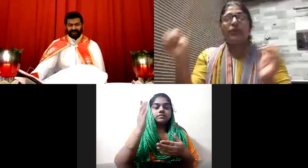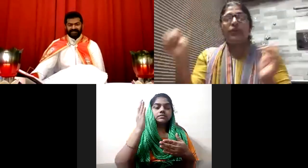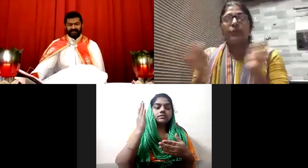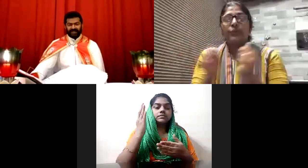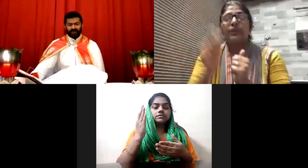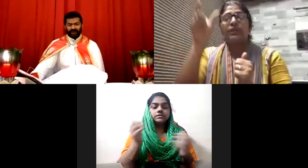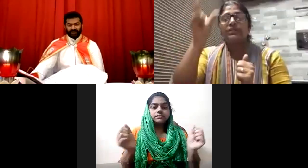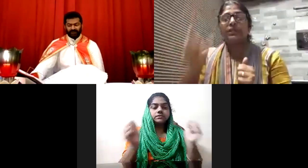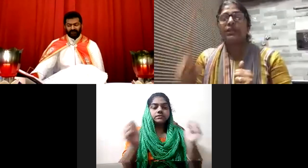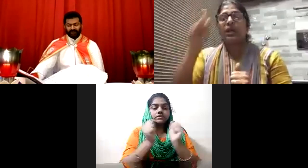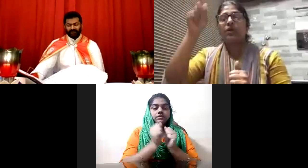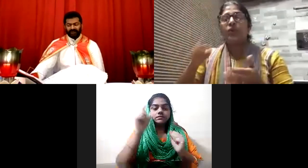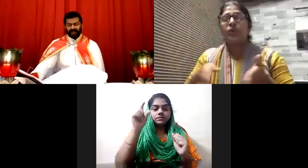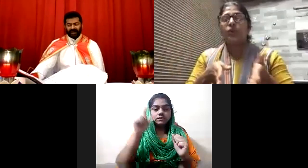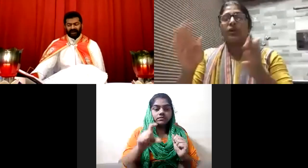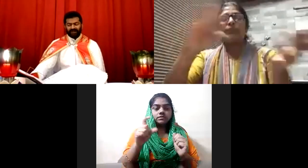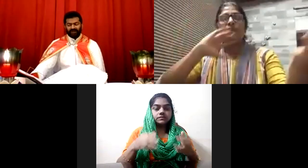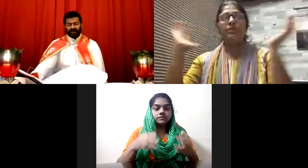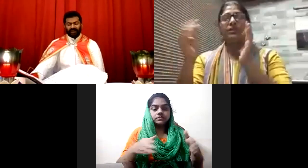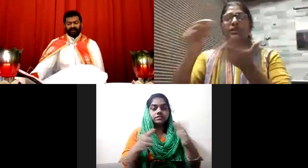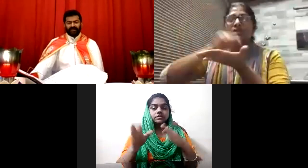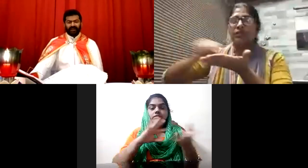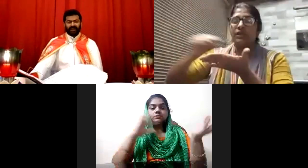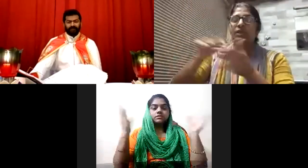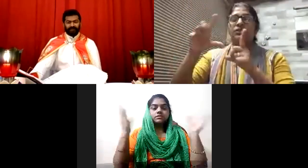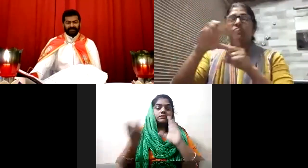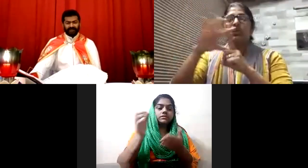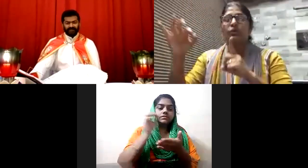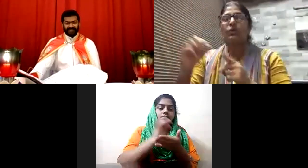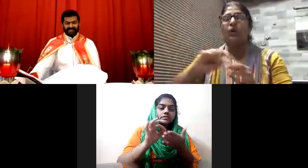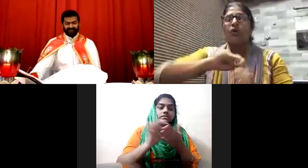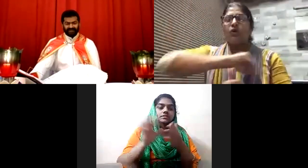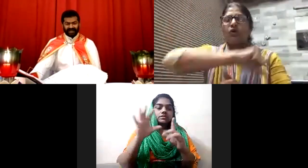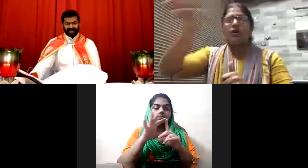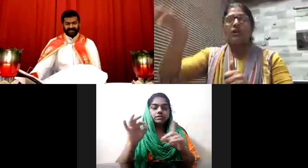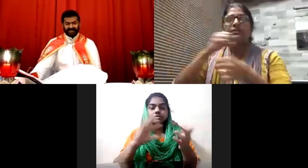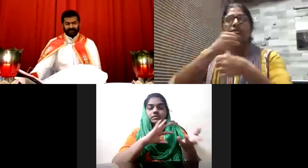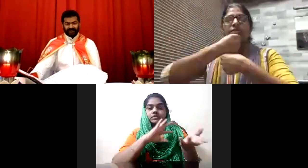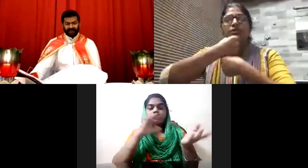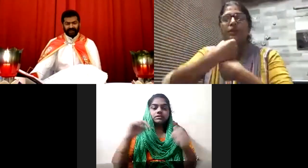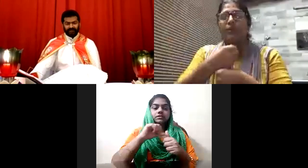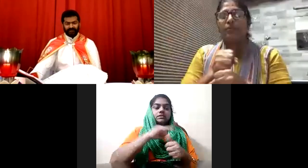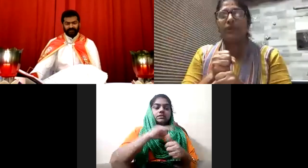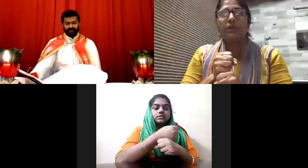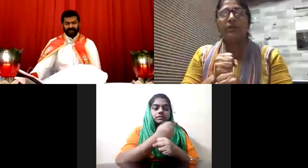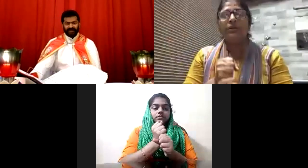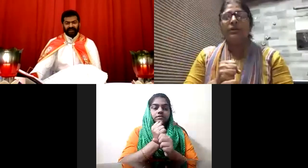ഏക സത്യമാകുന്നു. അവിടുന്ന് വഴി പ്രപഞ്ചം സംവിധാനം